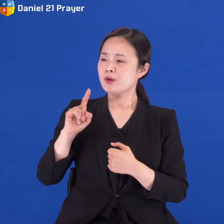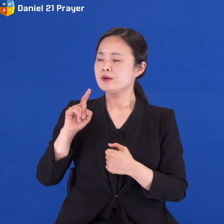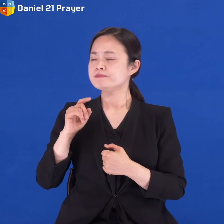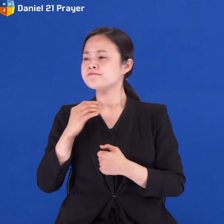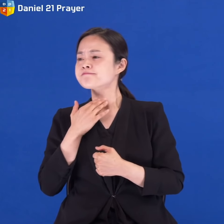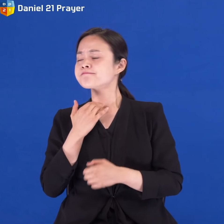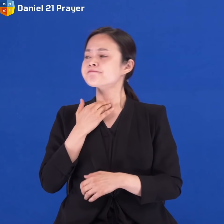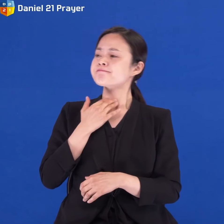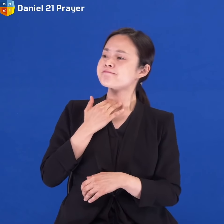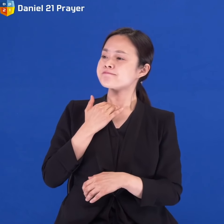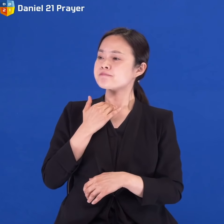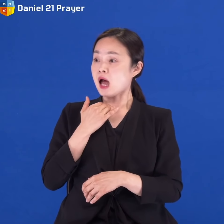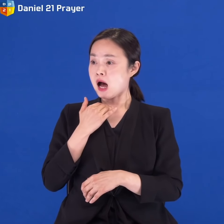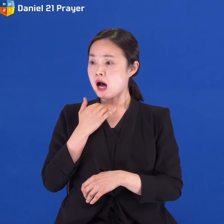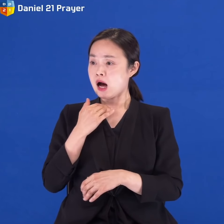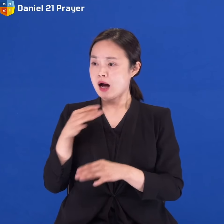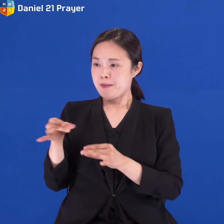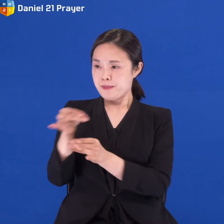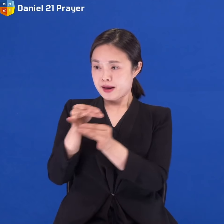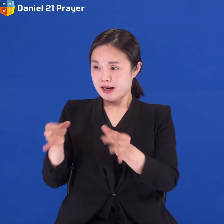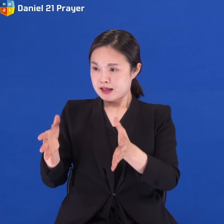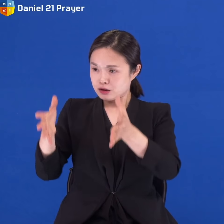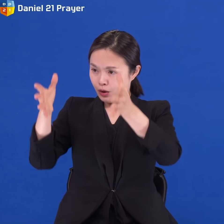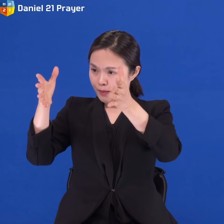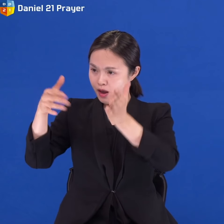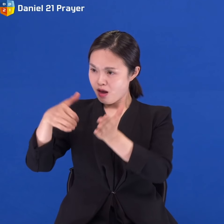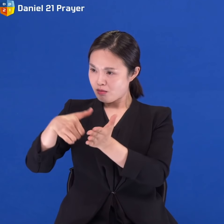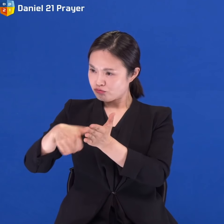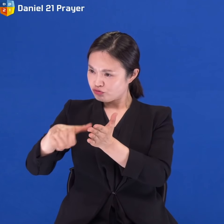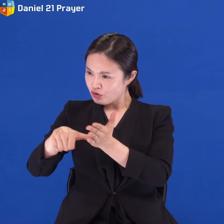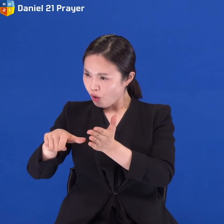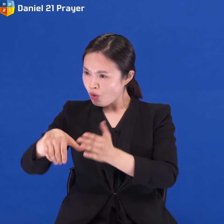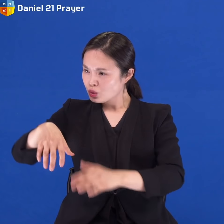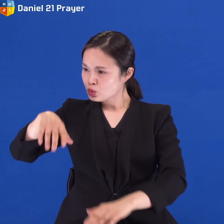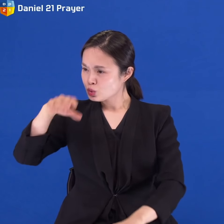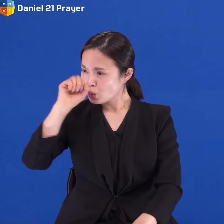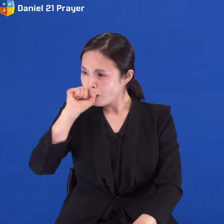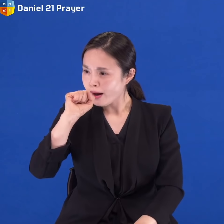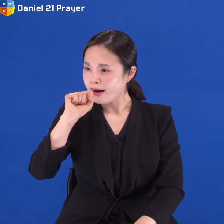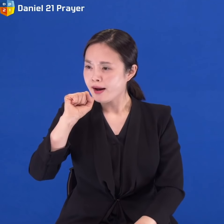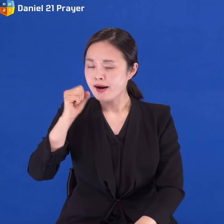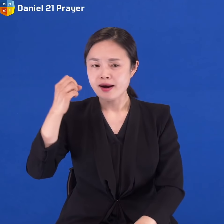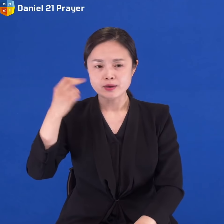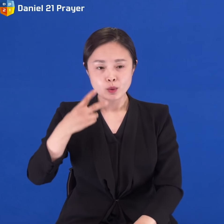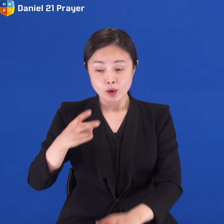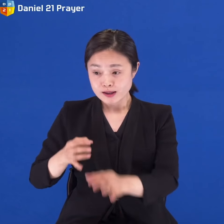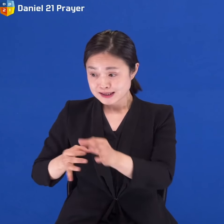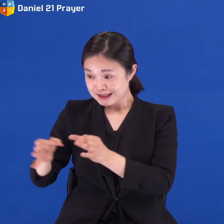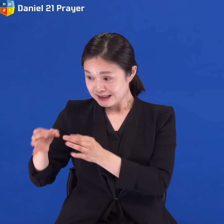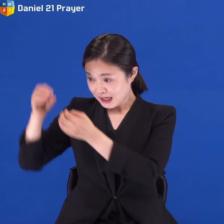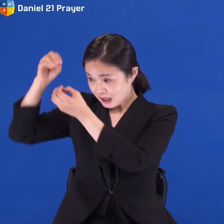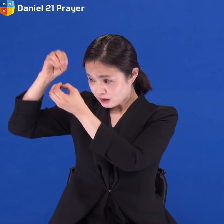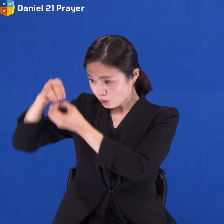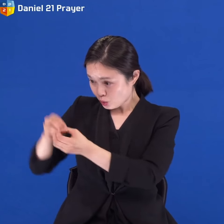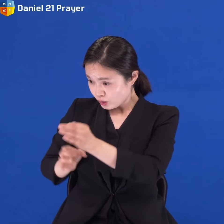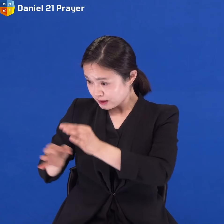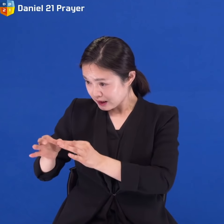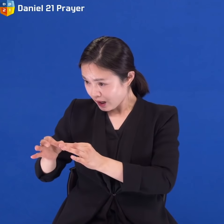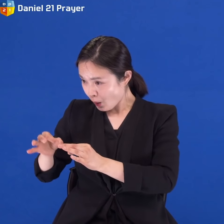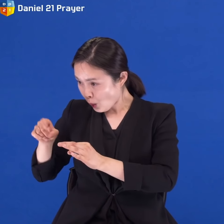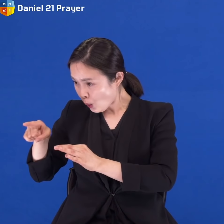전시되어 있는 물건부터 시작해서 시장 노점에 깔려있는, 바닥에 놓여있는